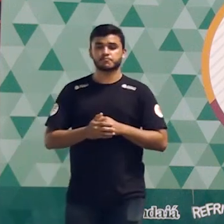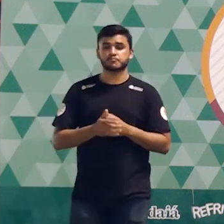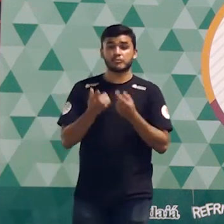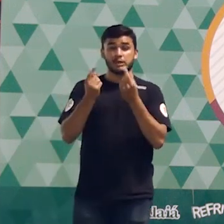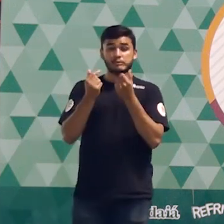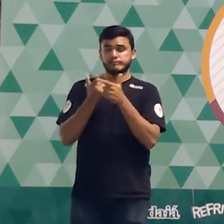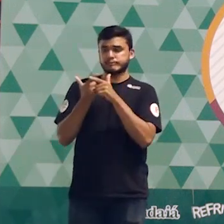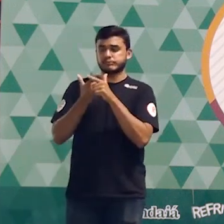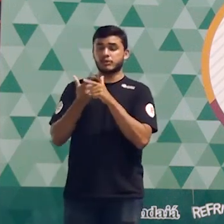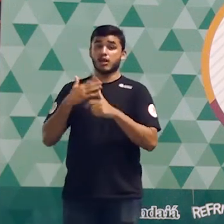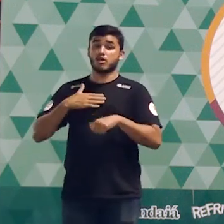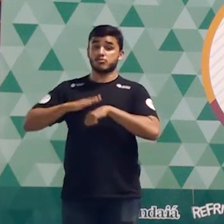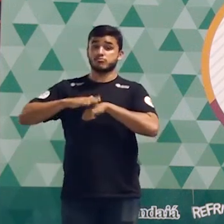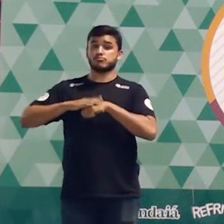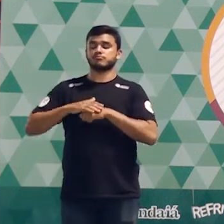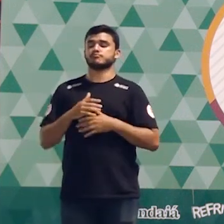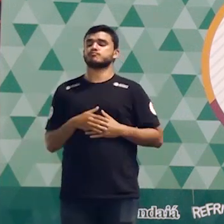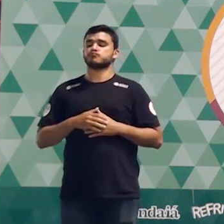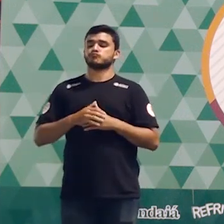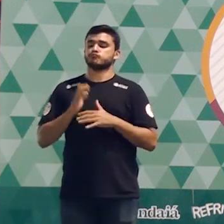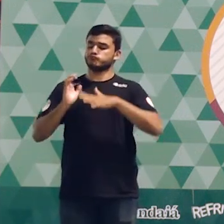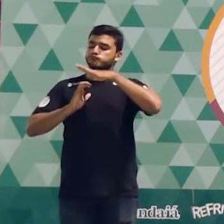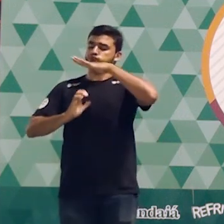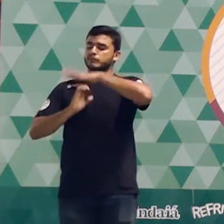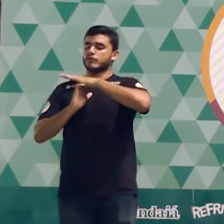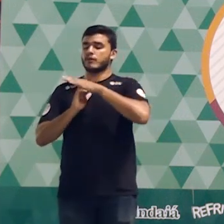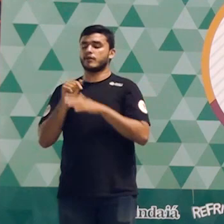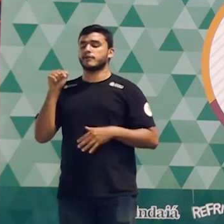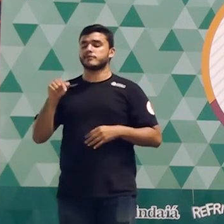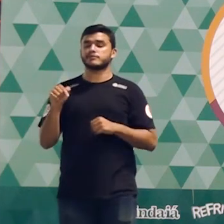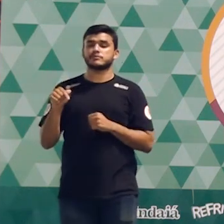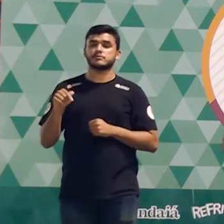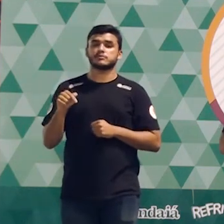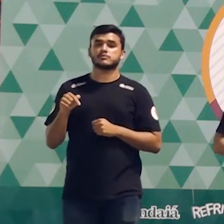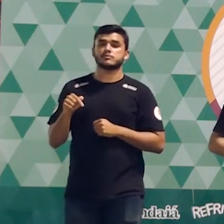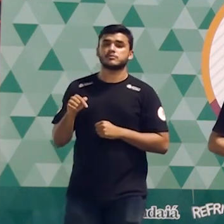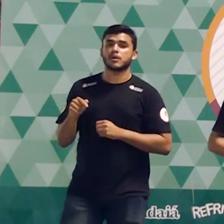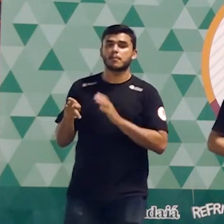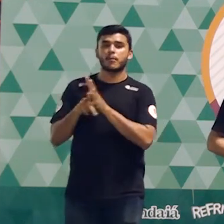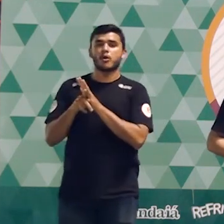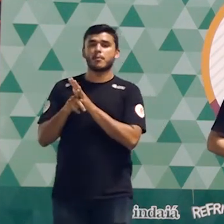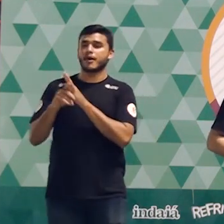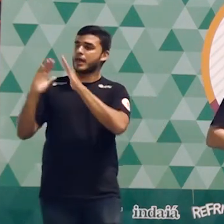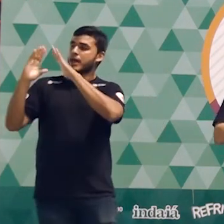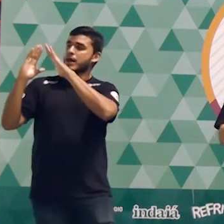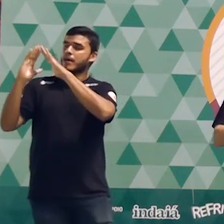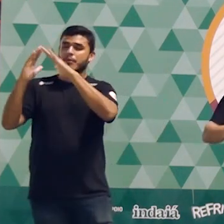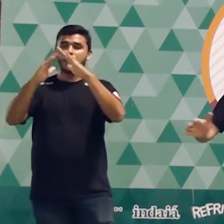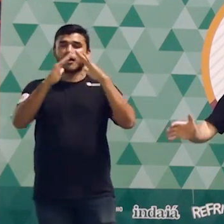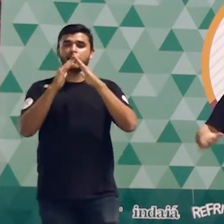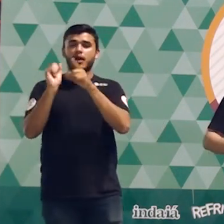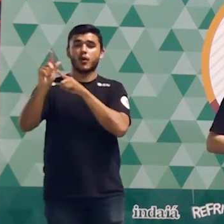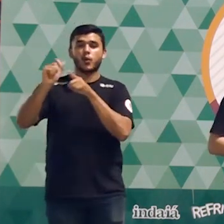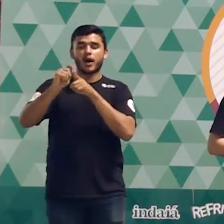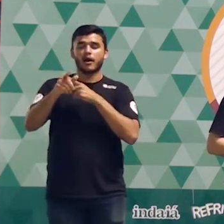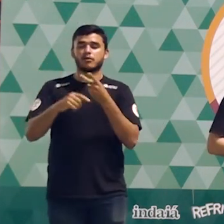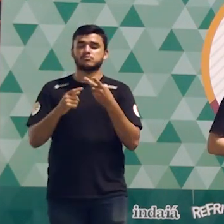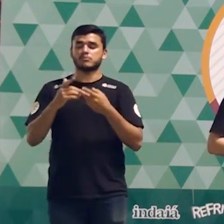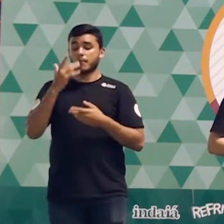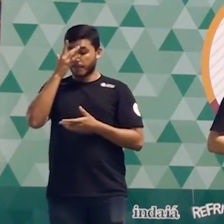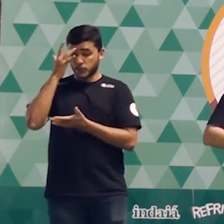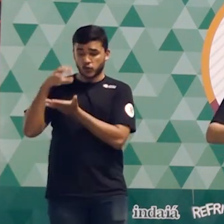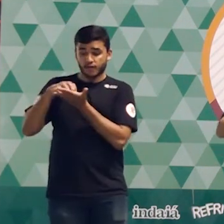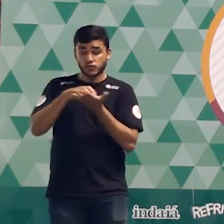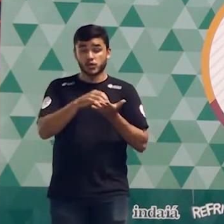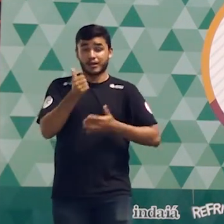começou, eu era dono de uma firma de corretagem de imóveis. E eu tinha 10 corretores de imóveis trabalhando